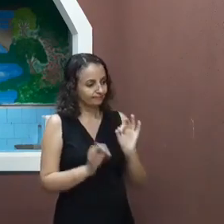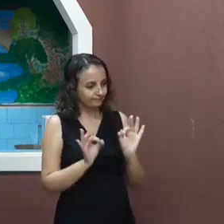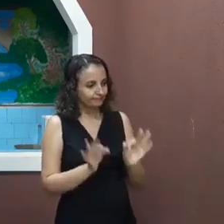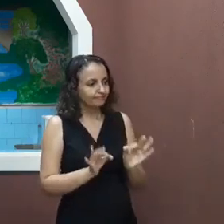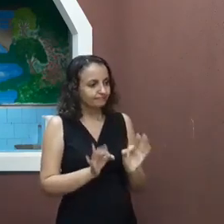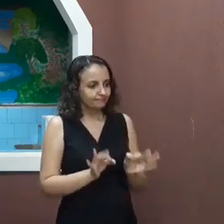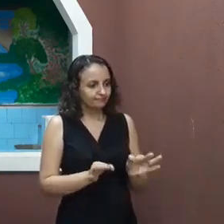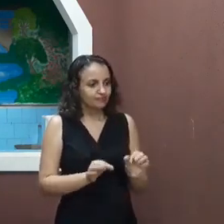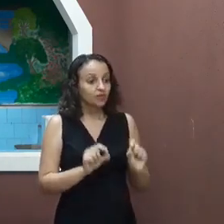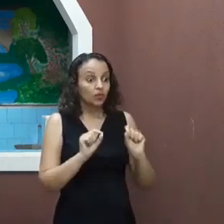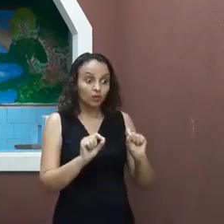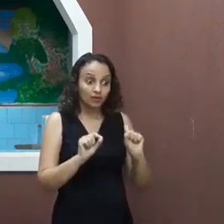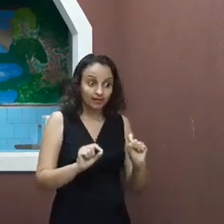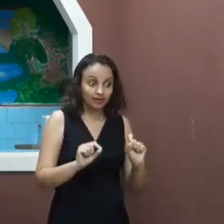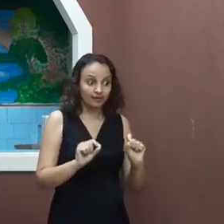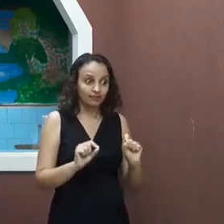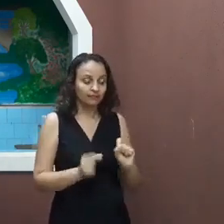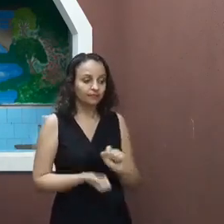Que